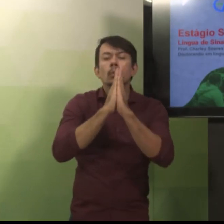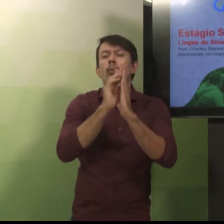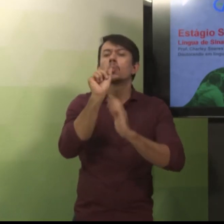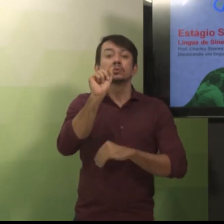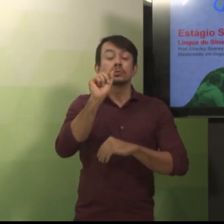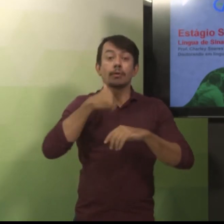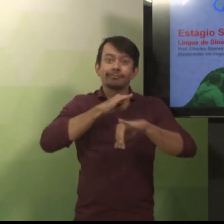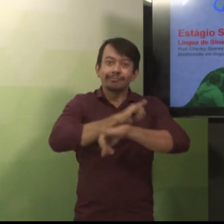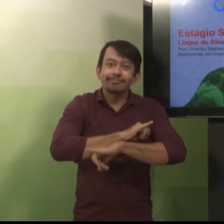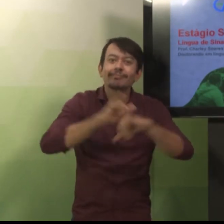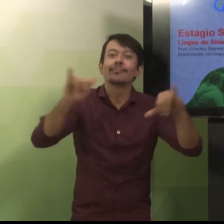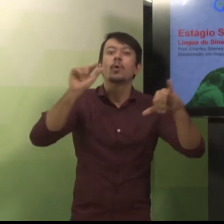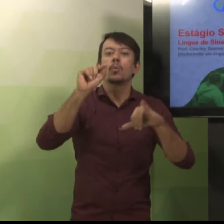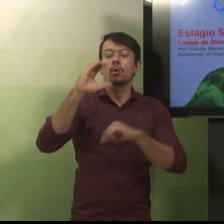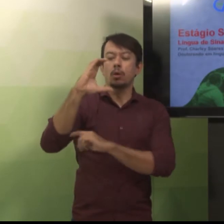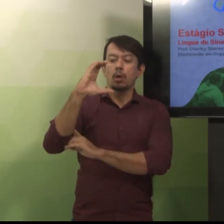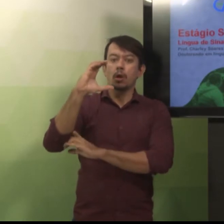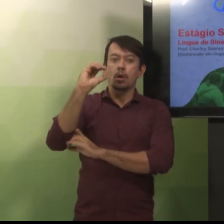Então, peço a todos vocês